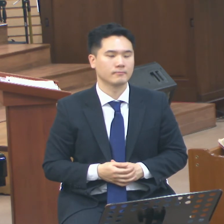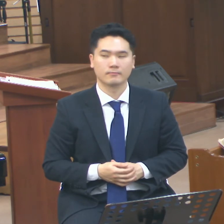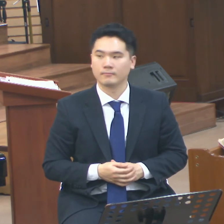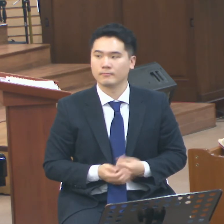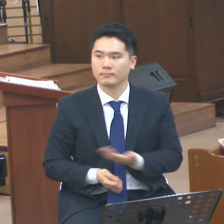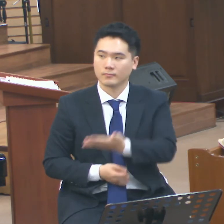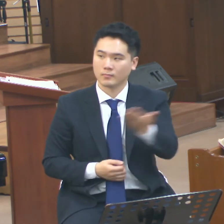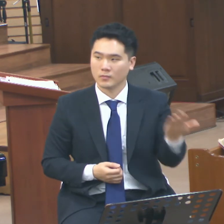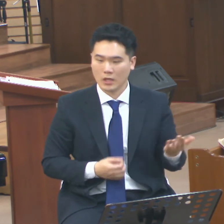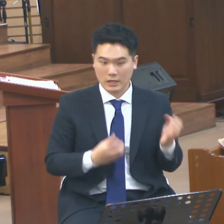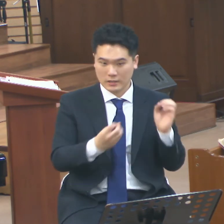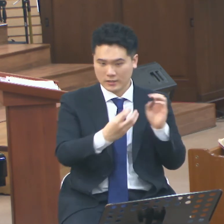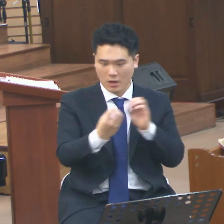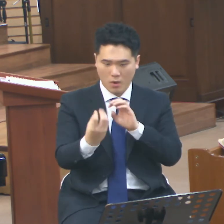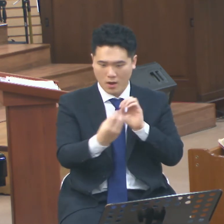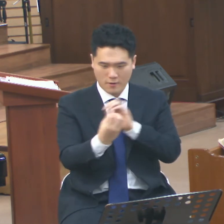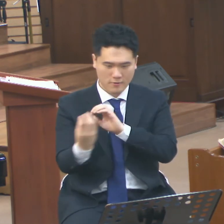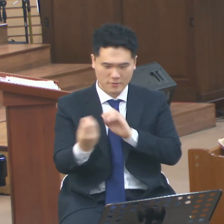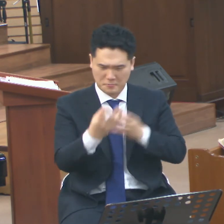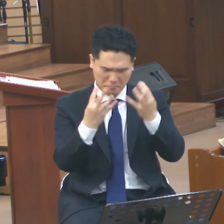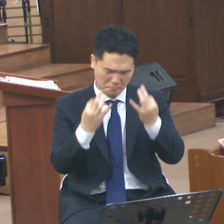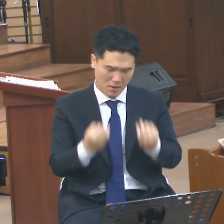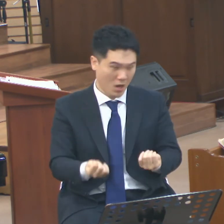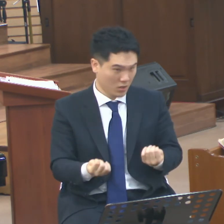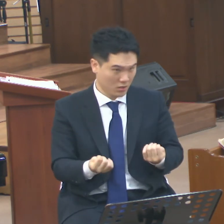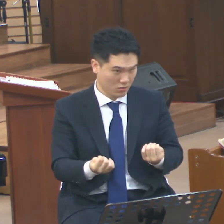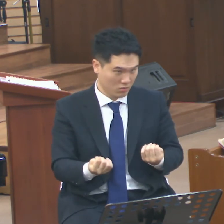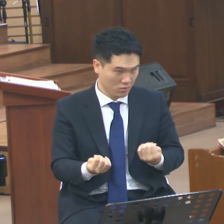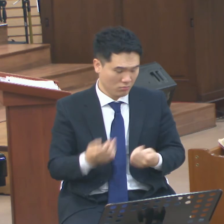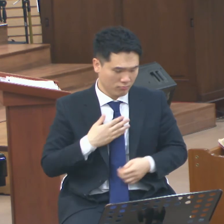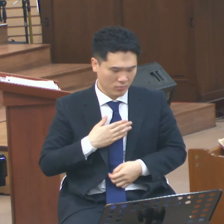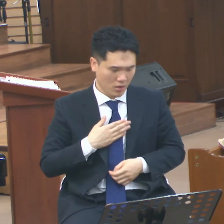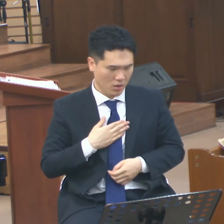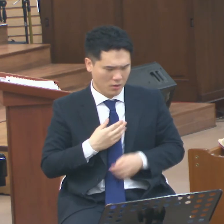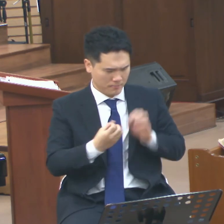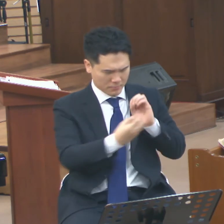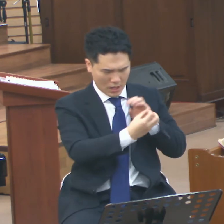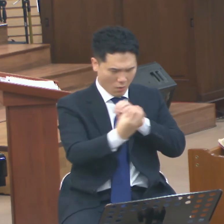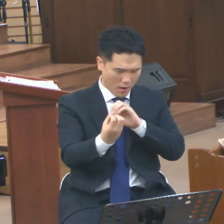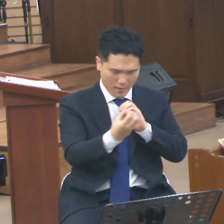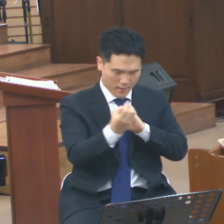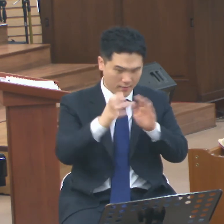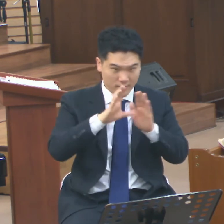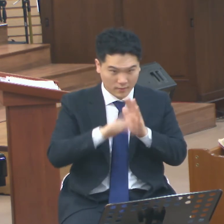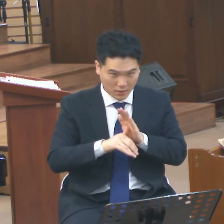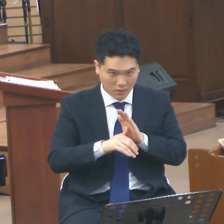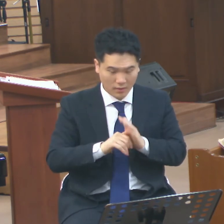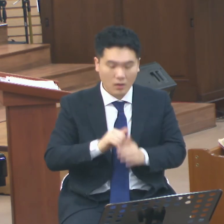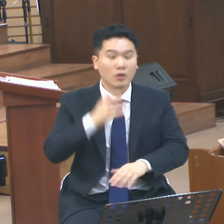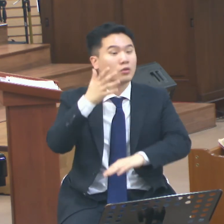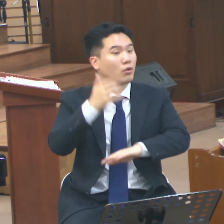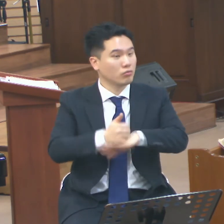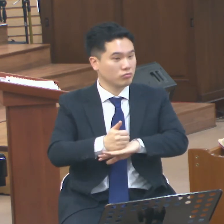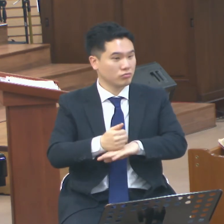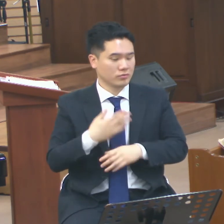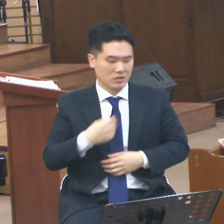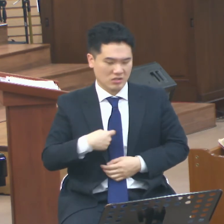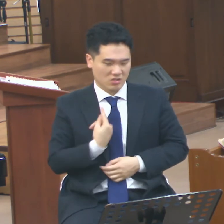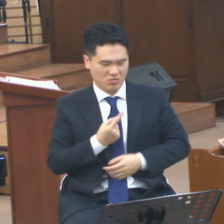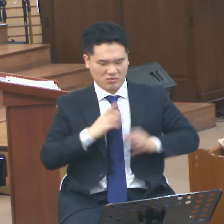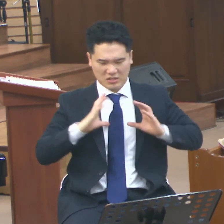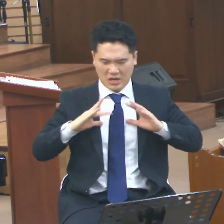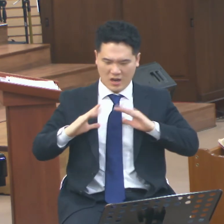여러분, 대화를 우리가 많이 하는데 초점을 모을 때 대화도 그래요. 대화도 결국 자기